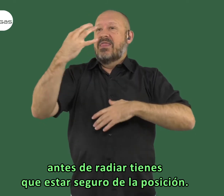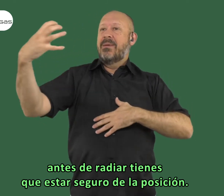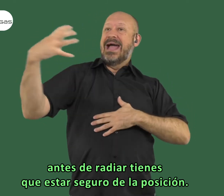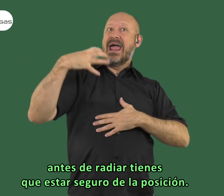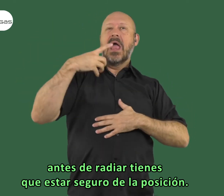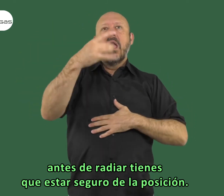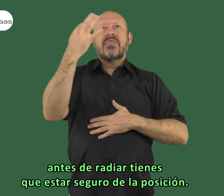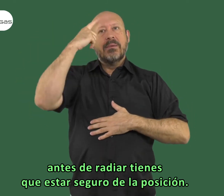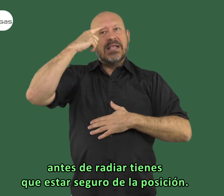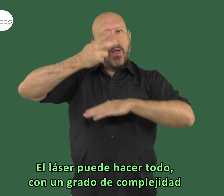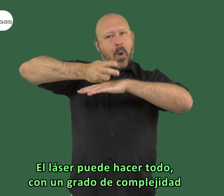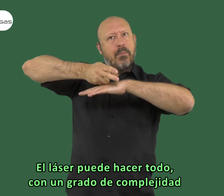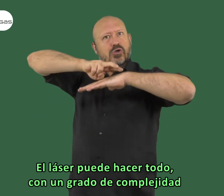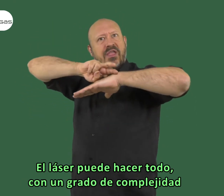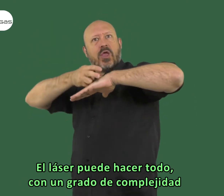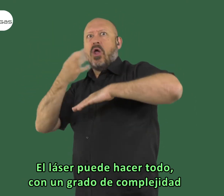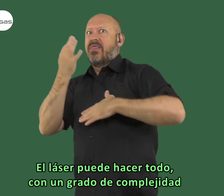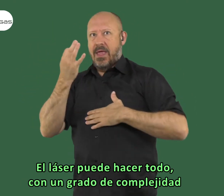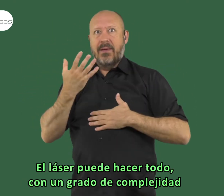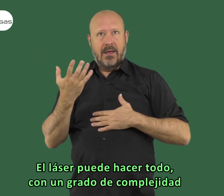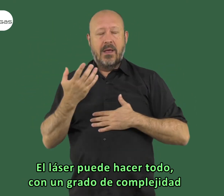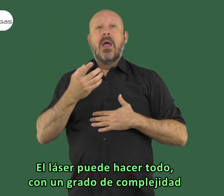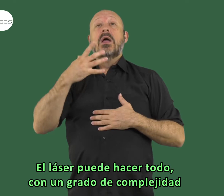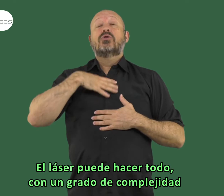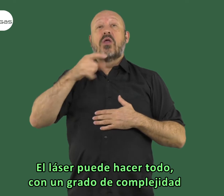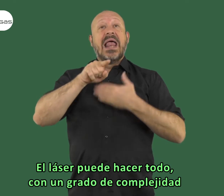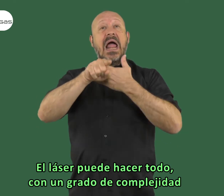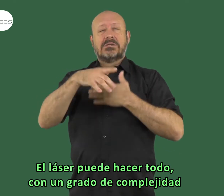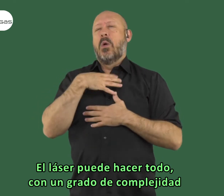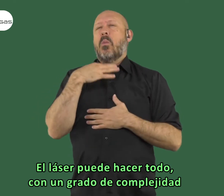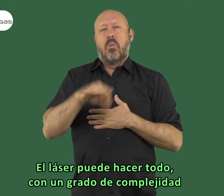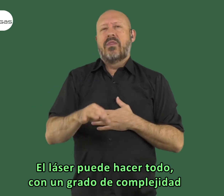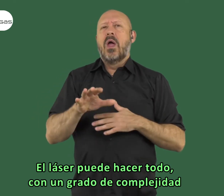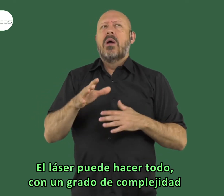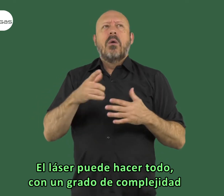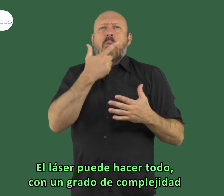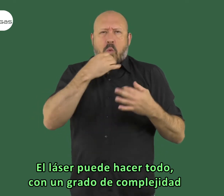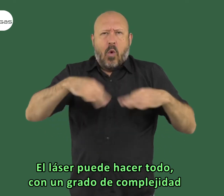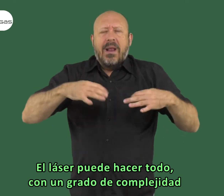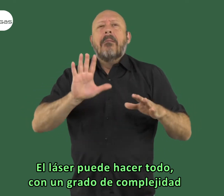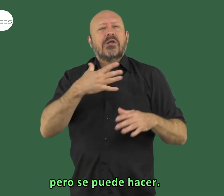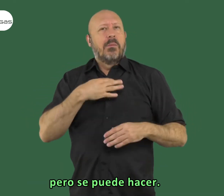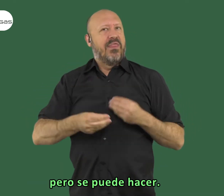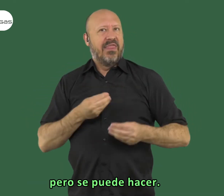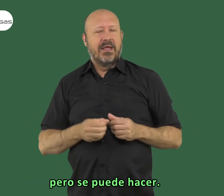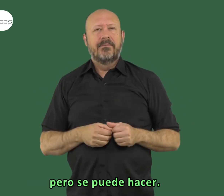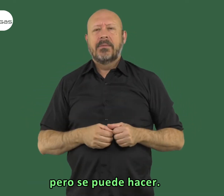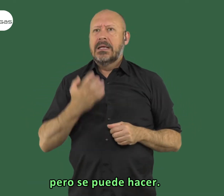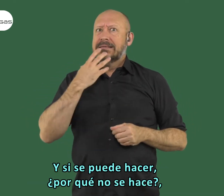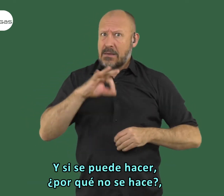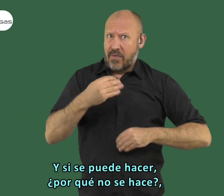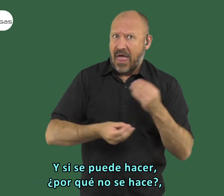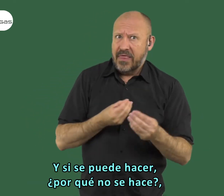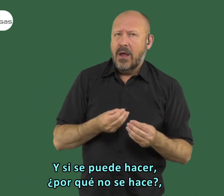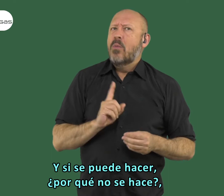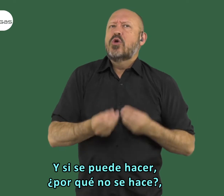que estar seguro de la posición. Entonces el láser puede hacer todo con un grado de complejidad, pero se puede hacer. Vale,